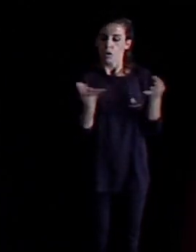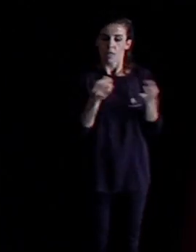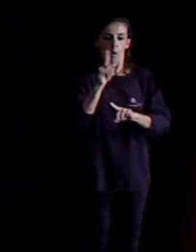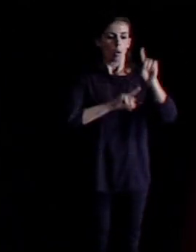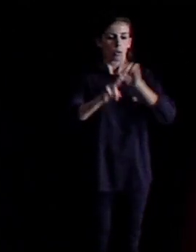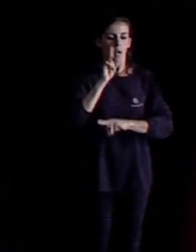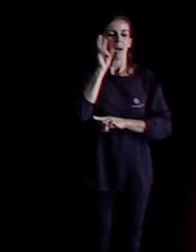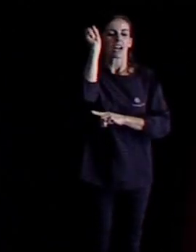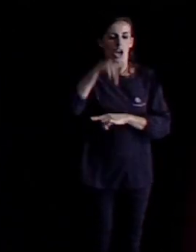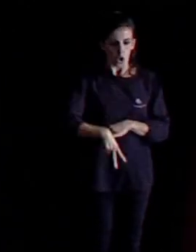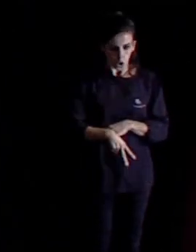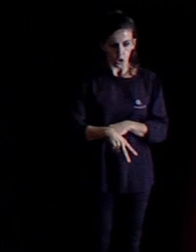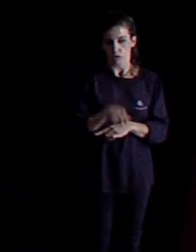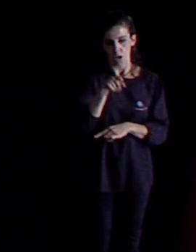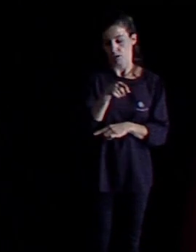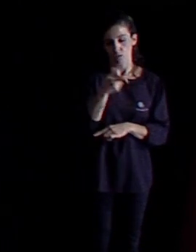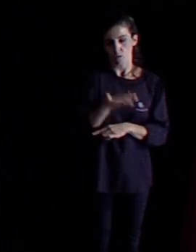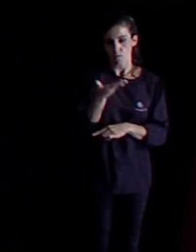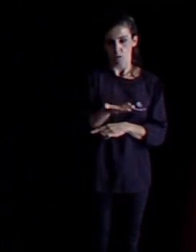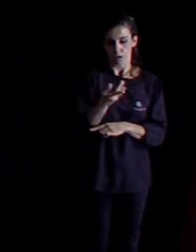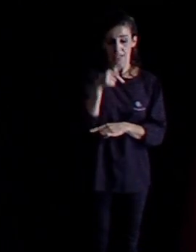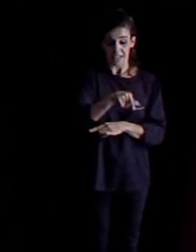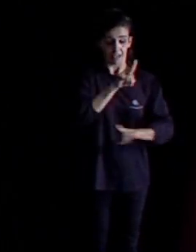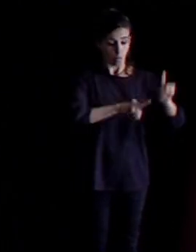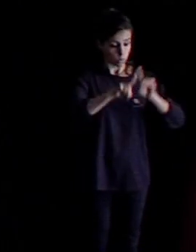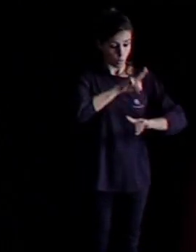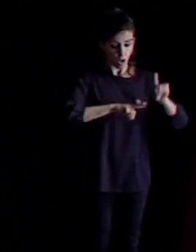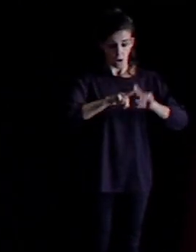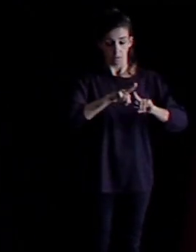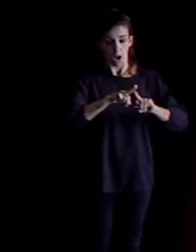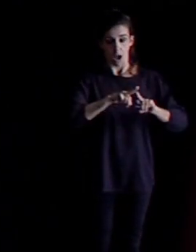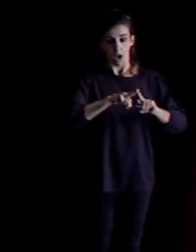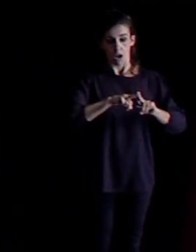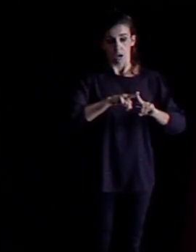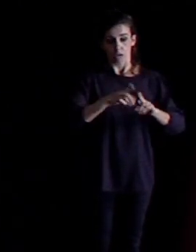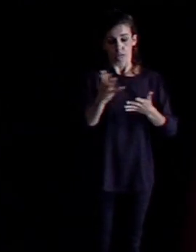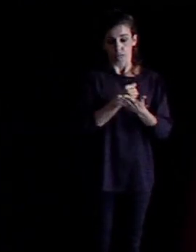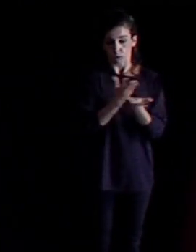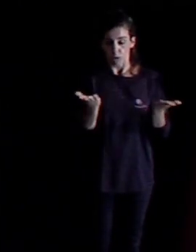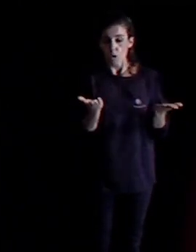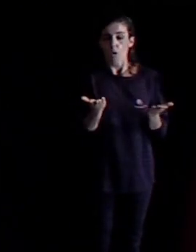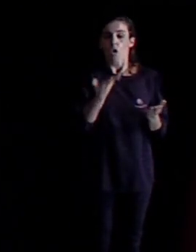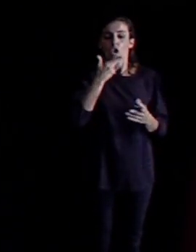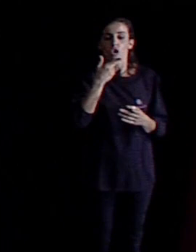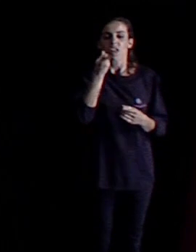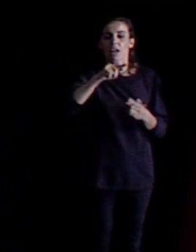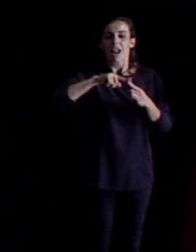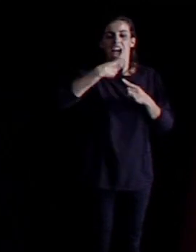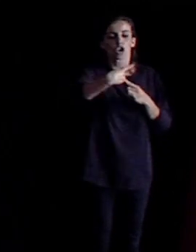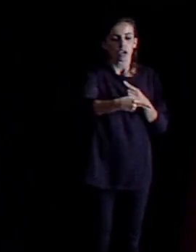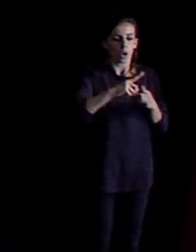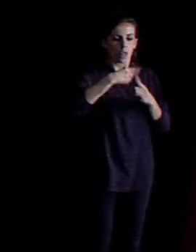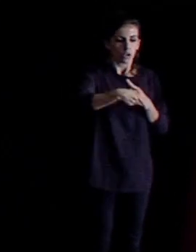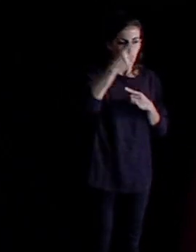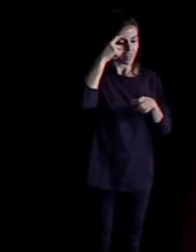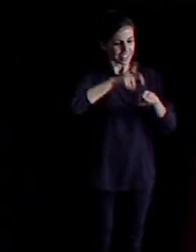yo creo que es lo básico con este problema y con todo lo que... conocer las consecuencias, que tienen consecuencias